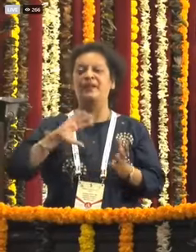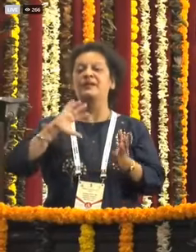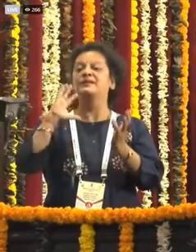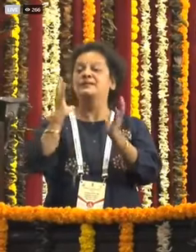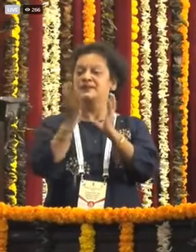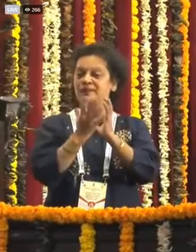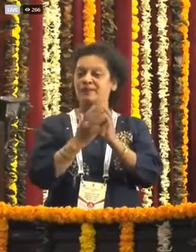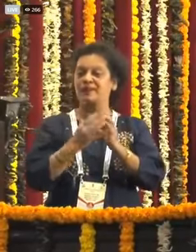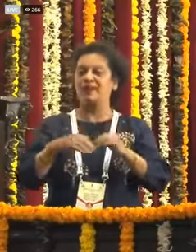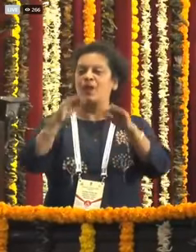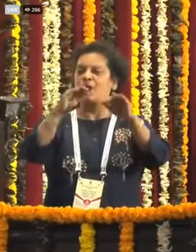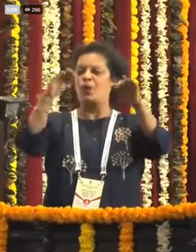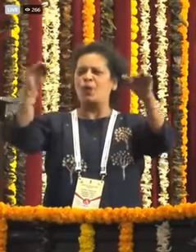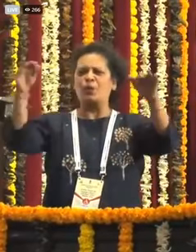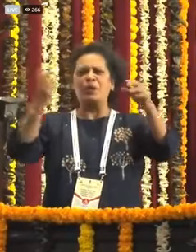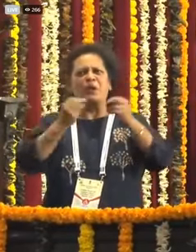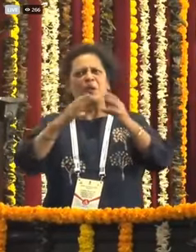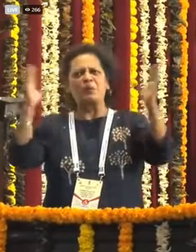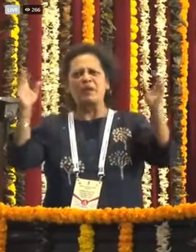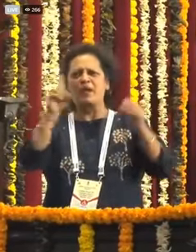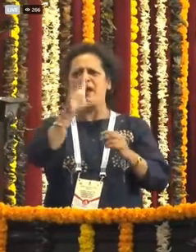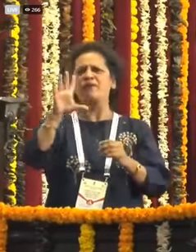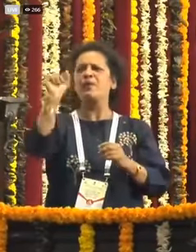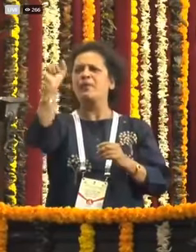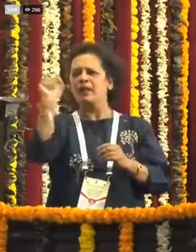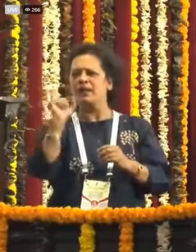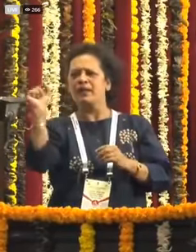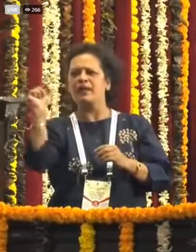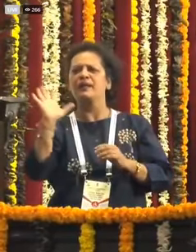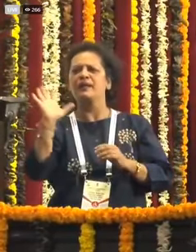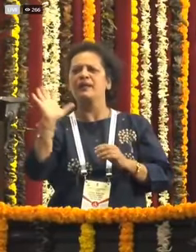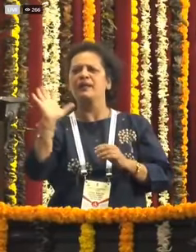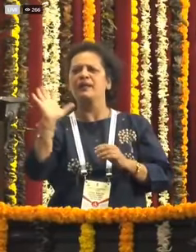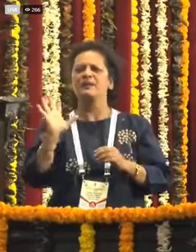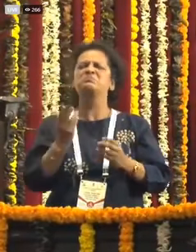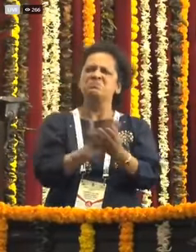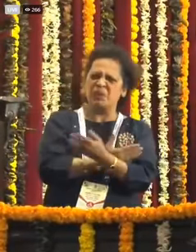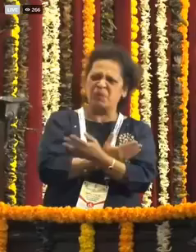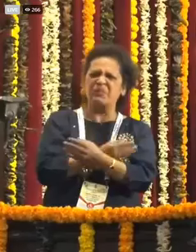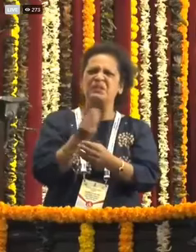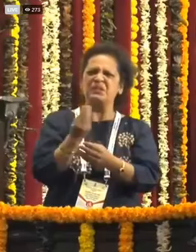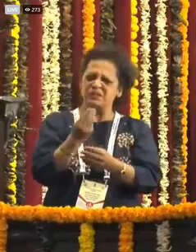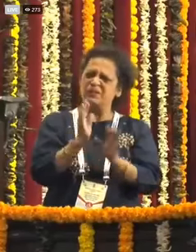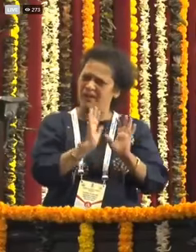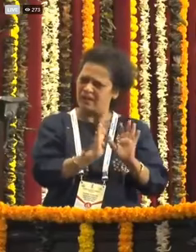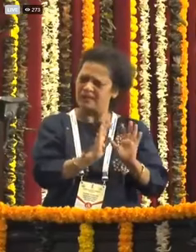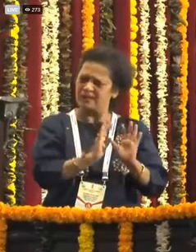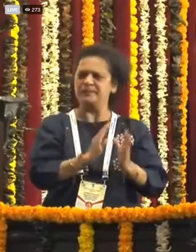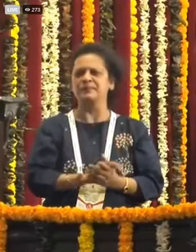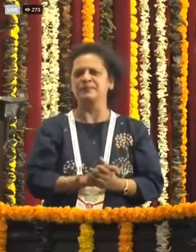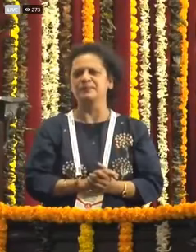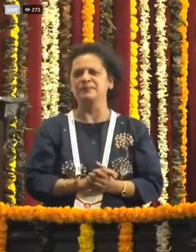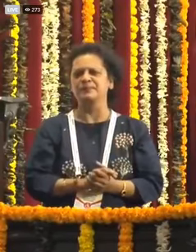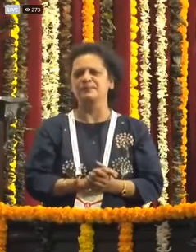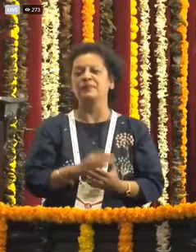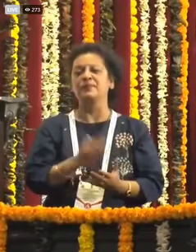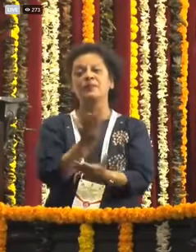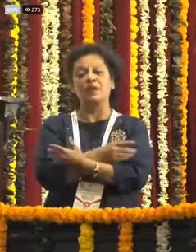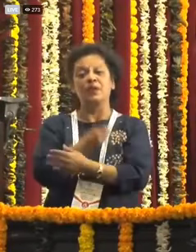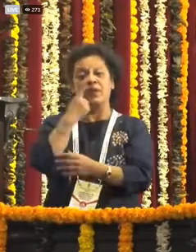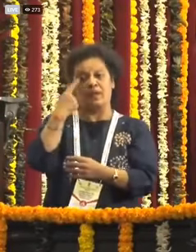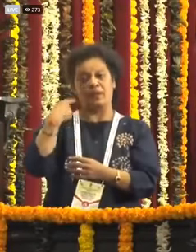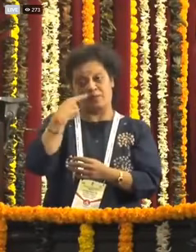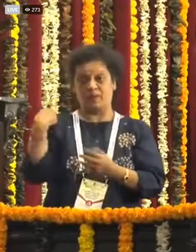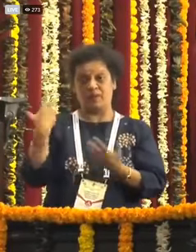जगामध्ये लोकसंख्येच्या 15% लोकांना काही ना काही अपंगत्व असतं दिव्यांग